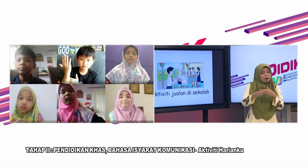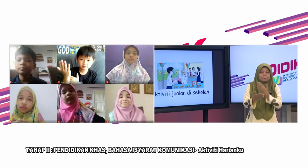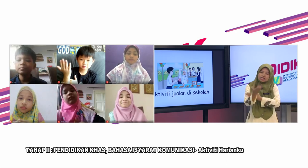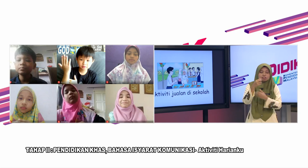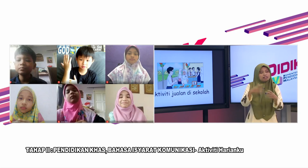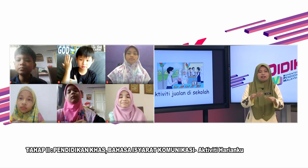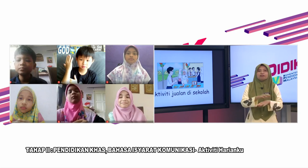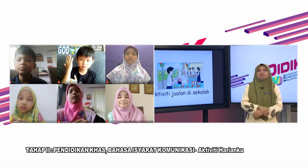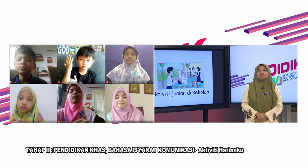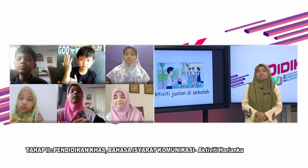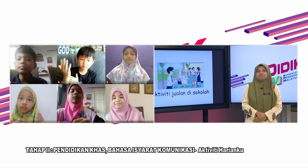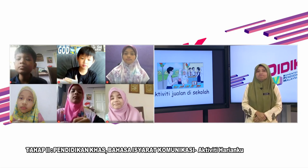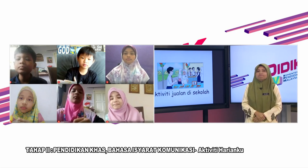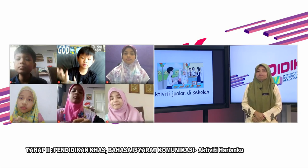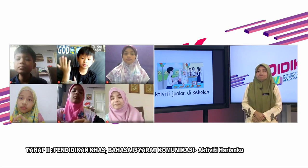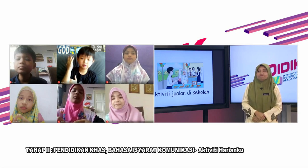Sudah. Pagi sudah.